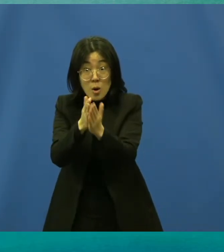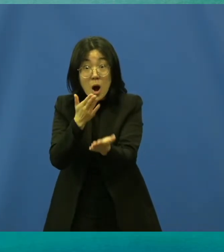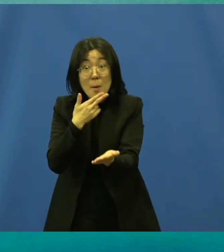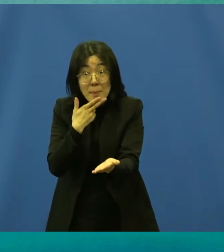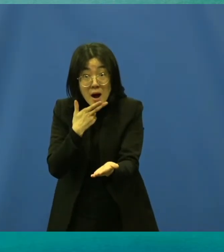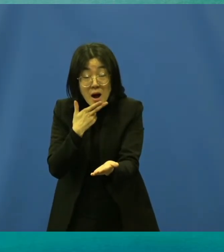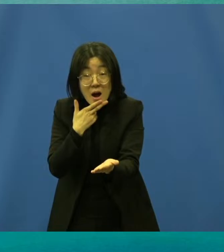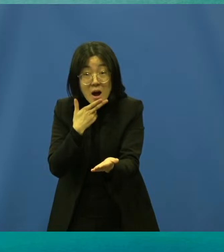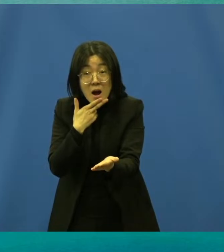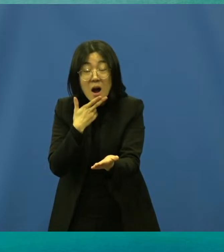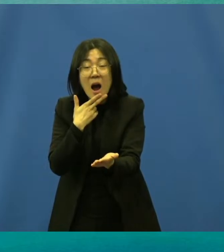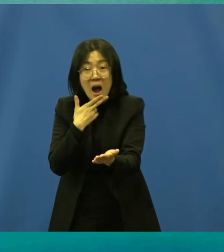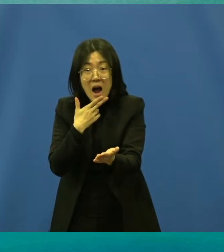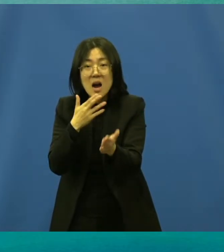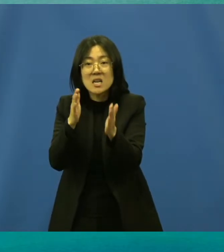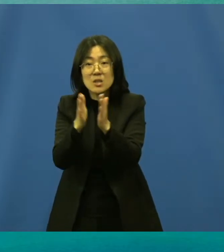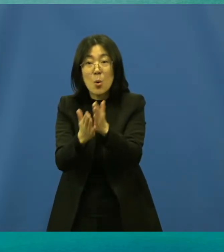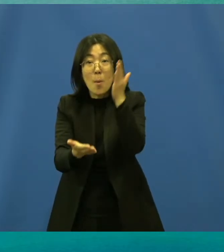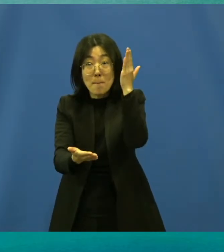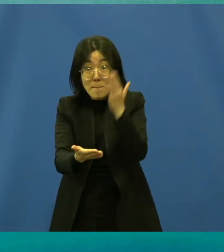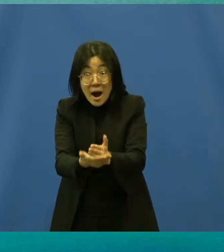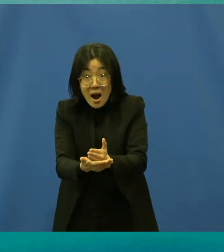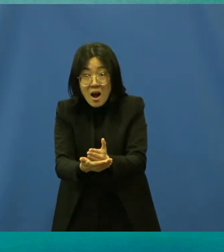안 되는 자리로 우리를 이끌어내십니다.